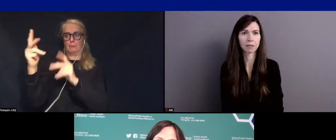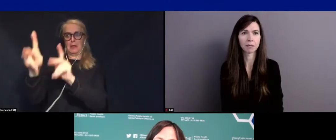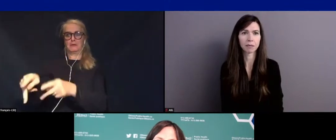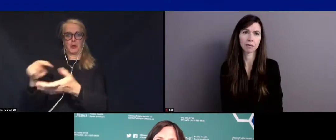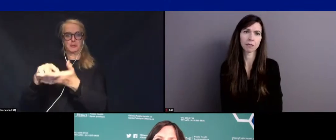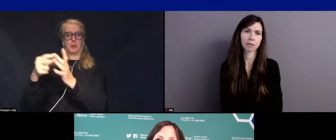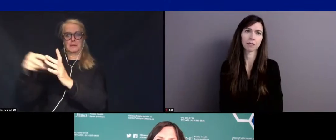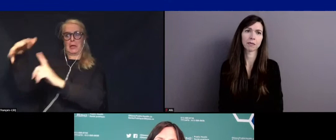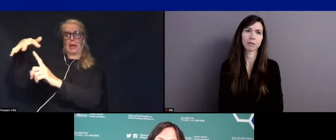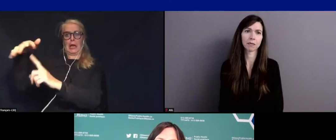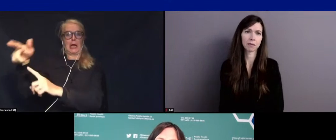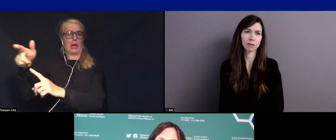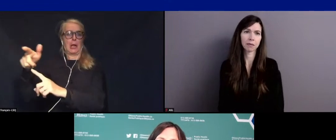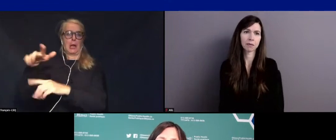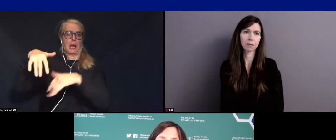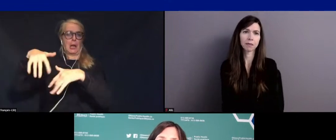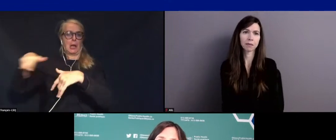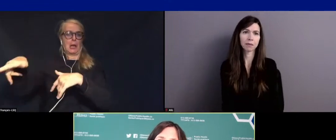fait.